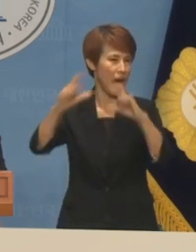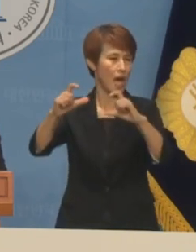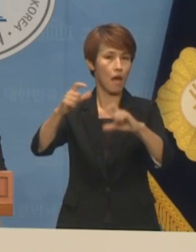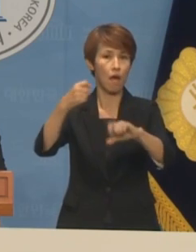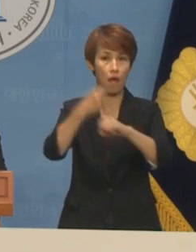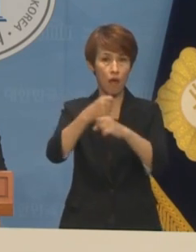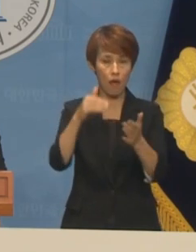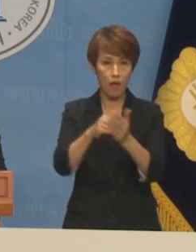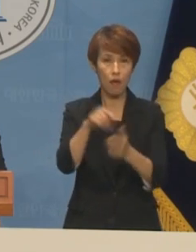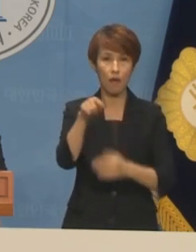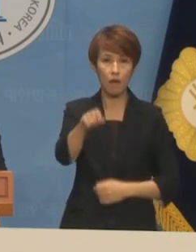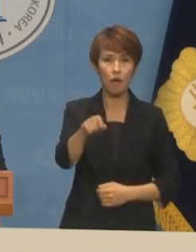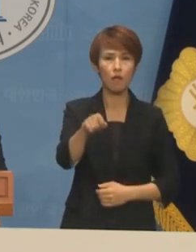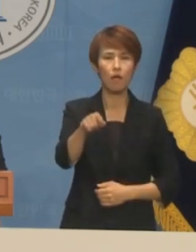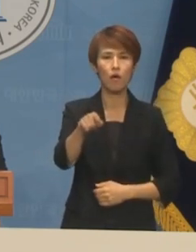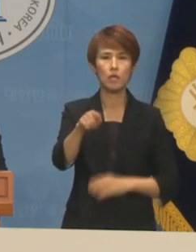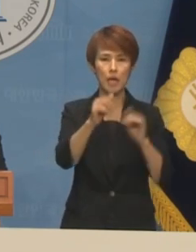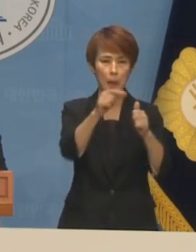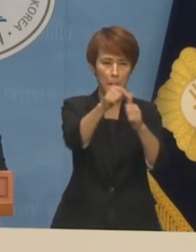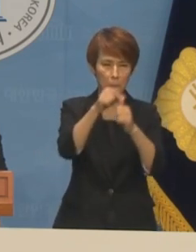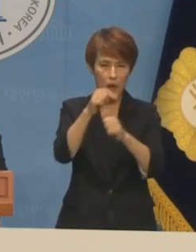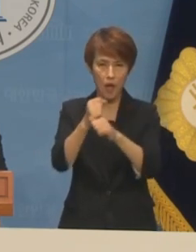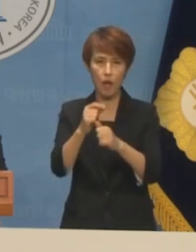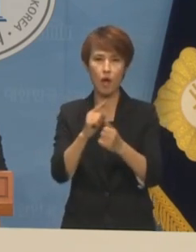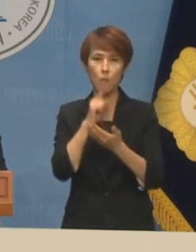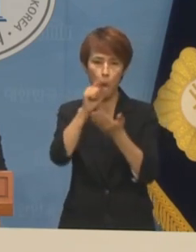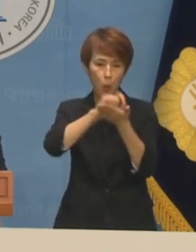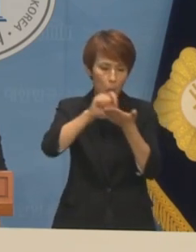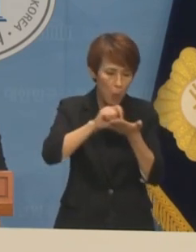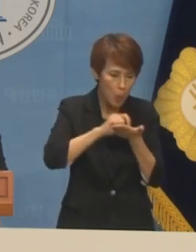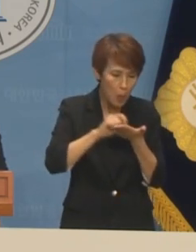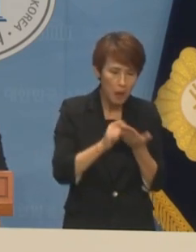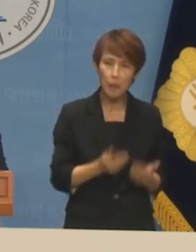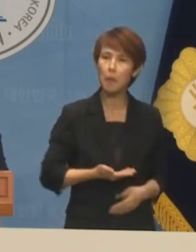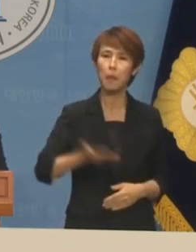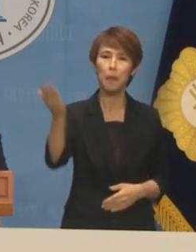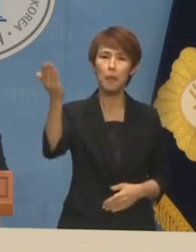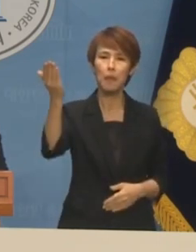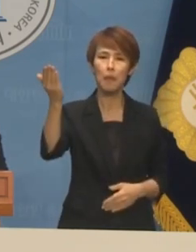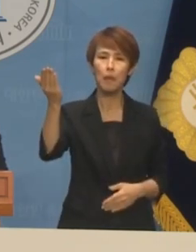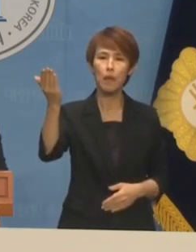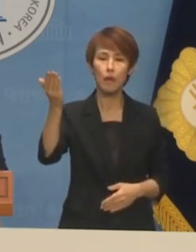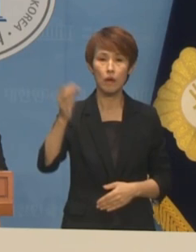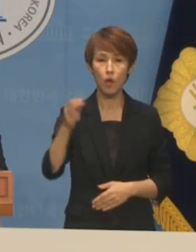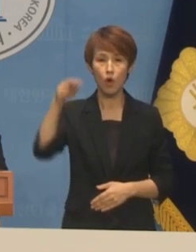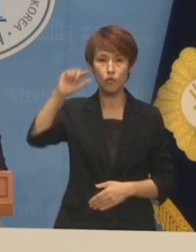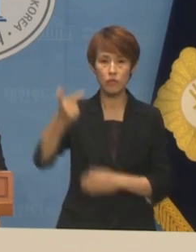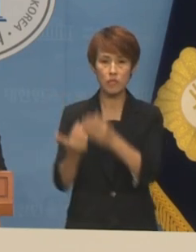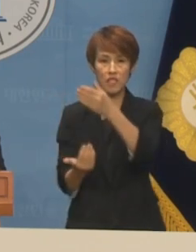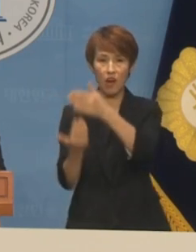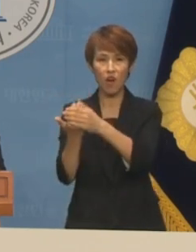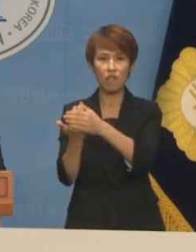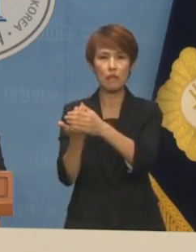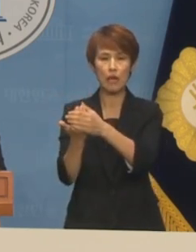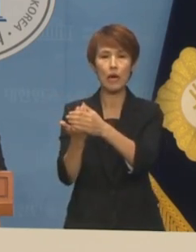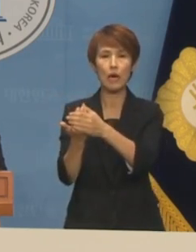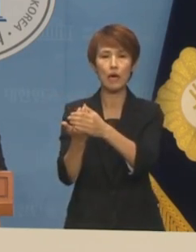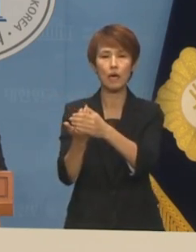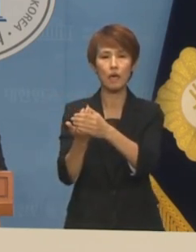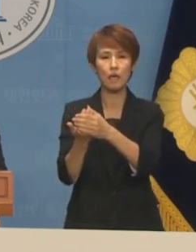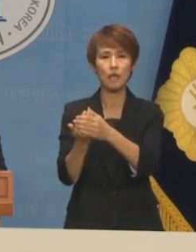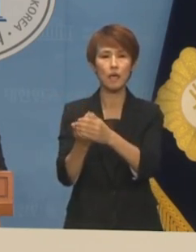거기에 짜맞추어 용역을 통해 보고서를 대충 던져놓고 여순 사건 문제를 민원사항